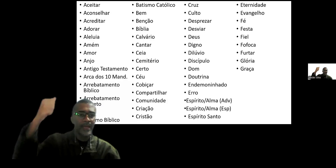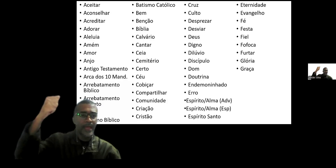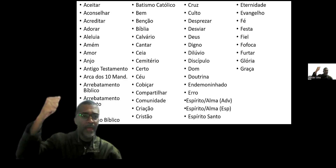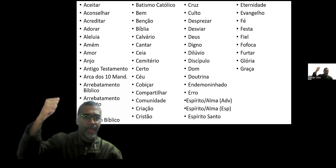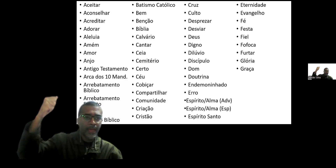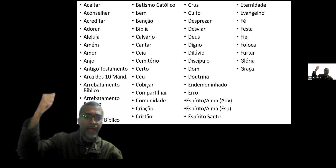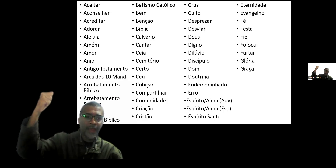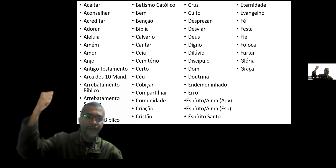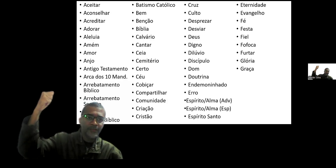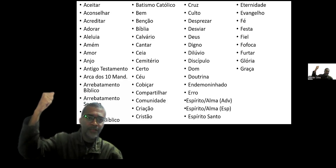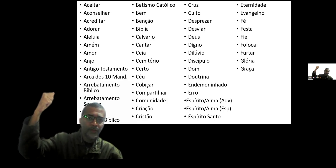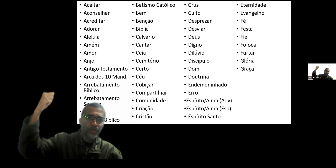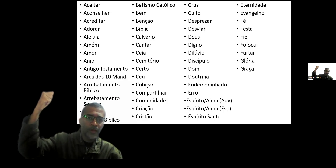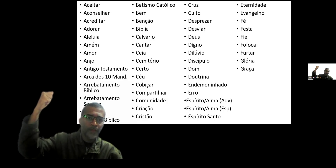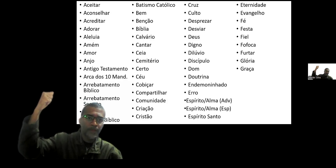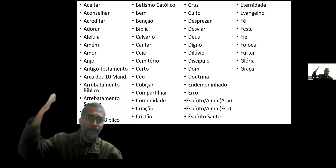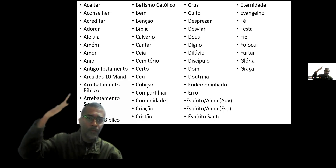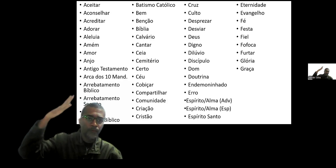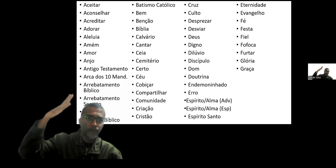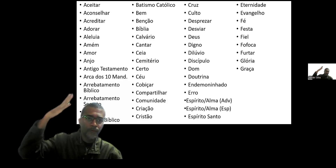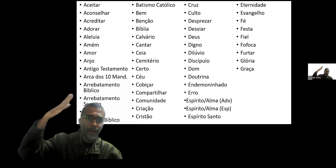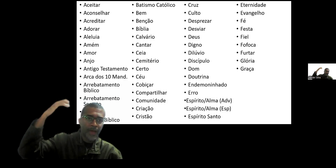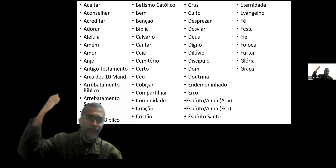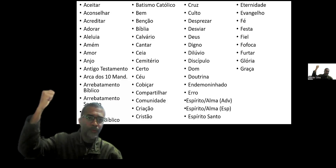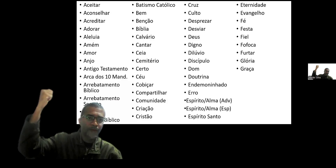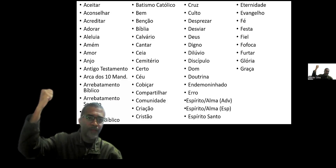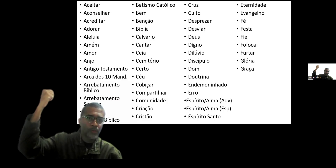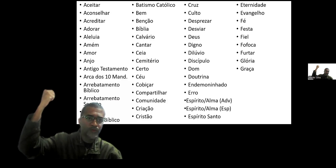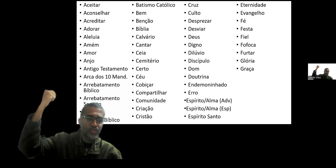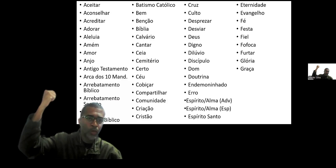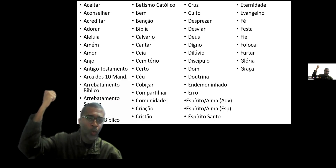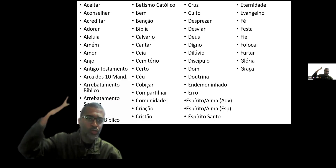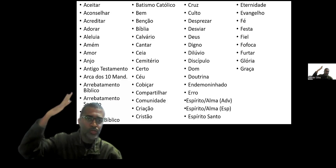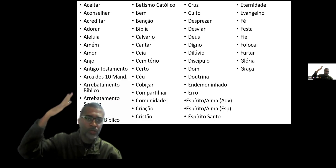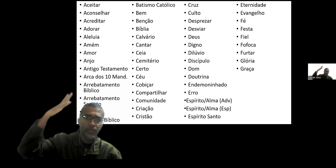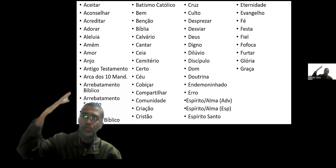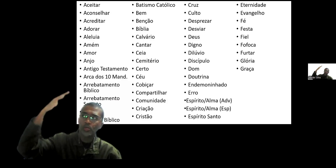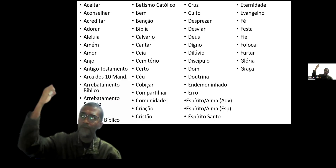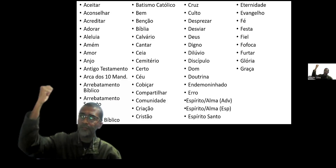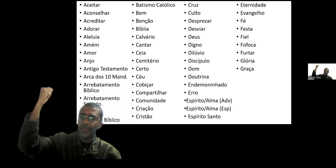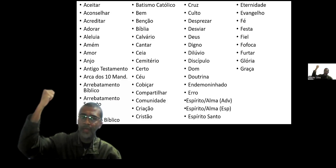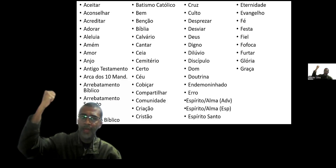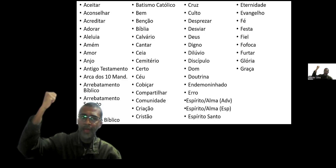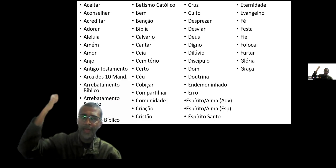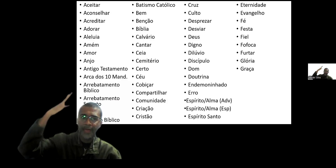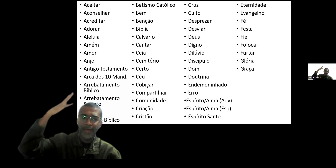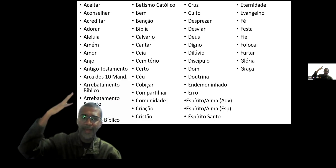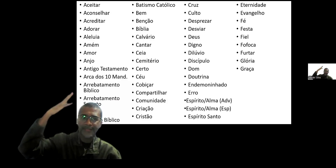Graça ela vem de Deus, ó, e pum, abre de uma vez, como se fosse luz sobre